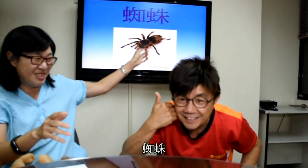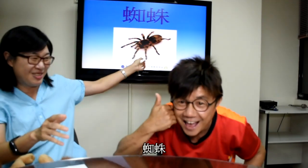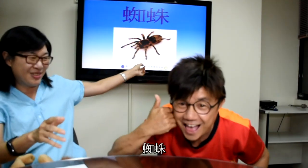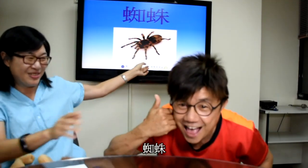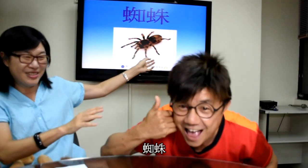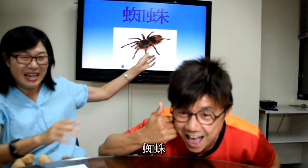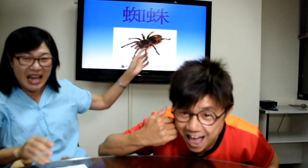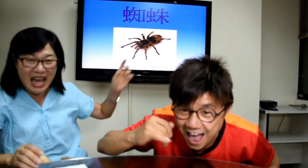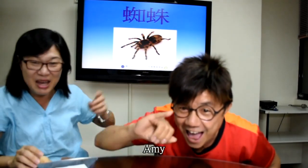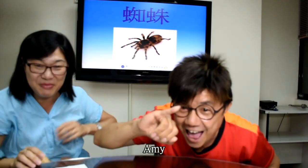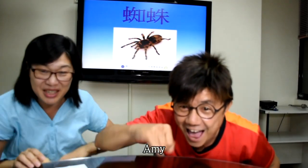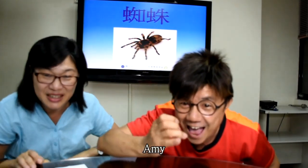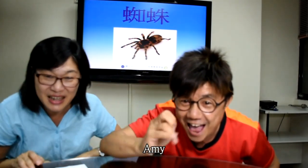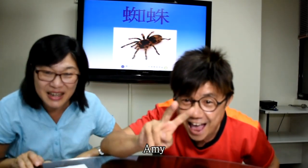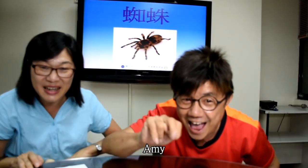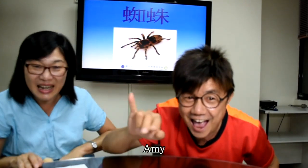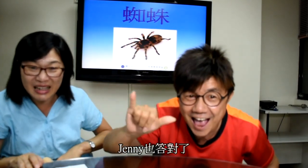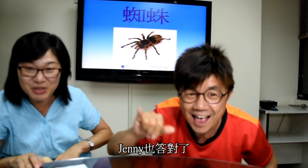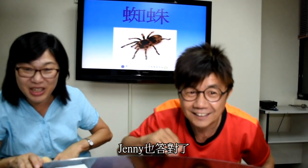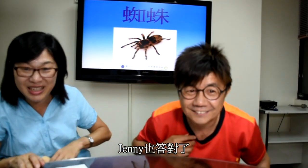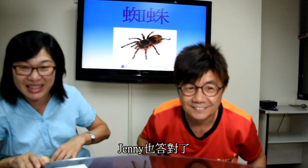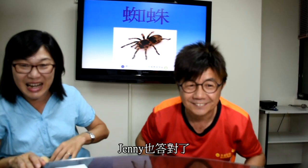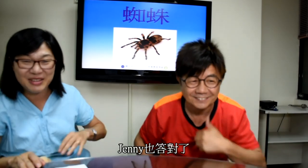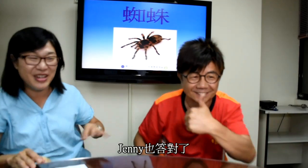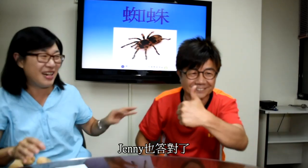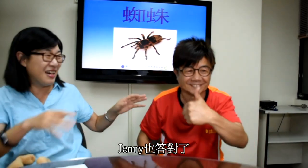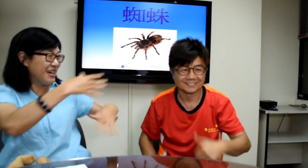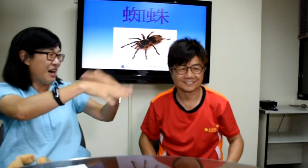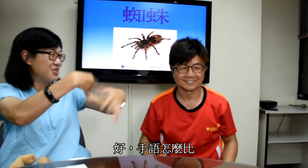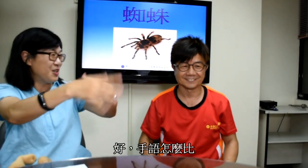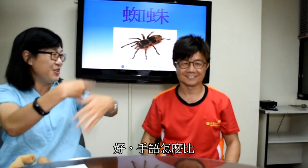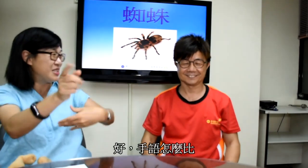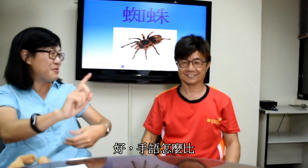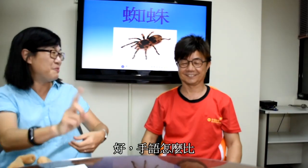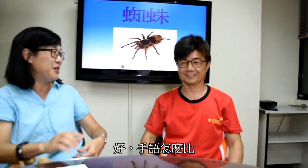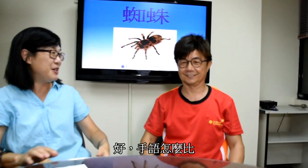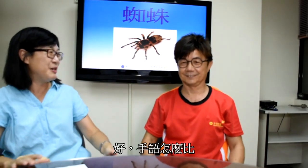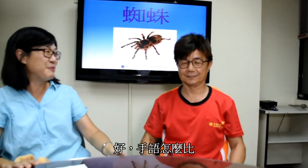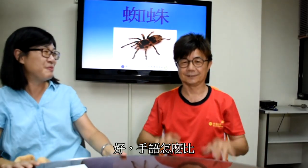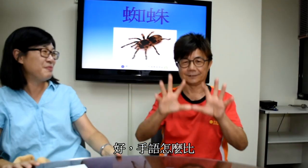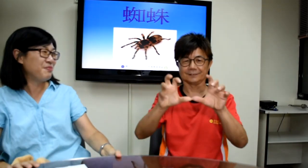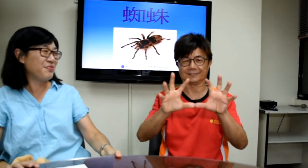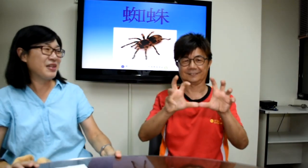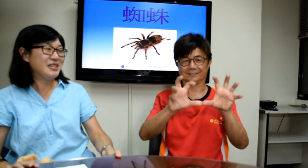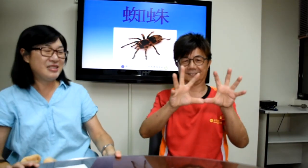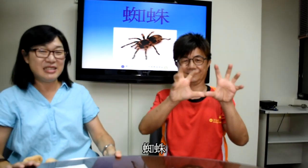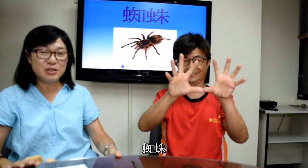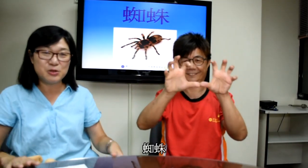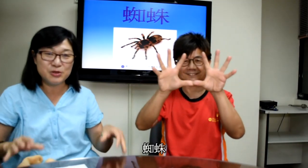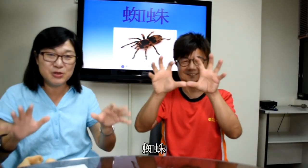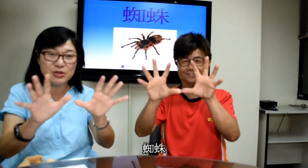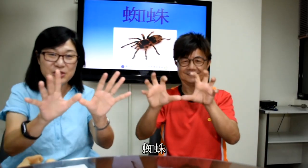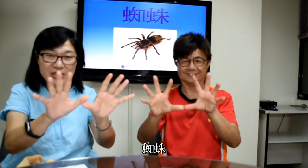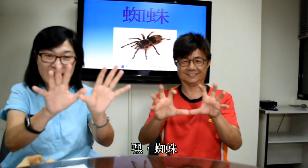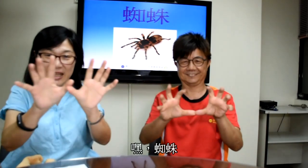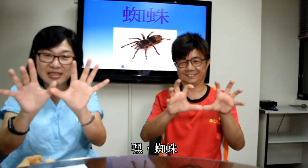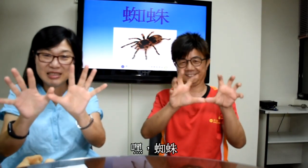蜘蛛 ，Amy， 啊 ，Jenny 也答对了。好，手语怎么比？蜘蛛，哎，蜘